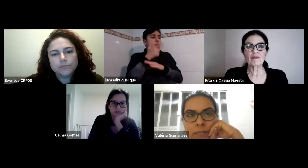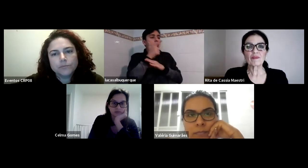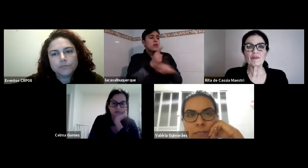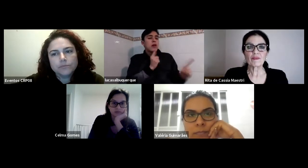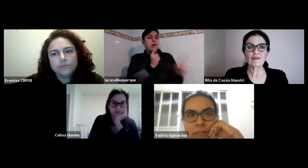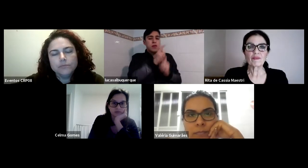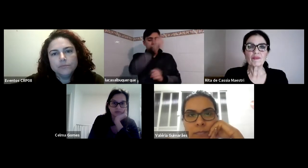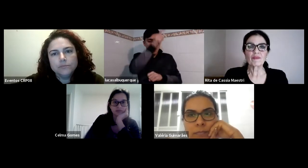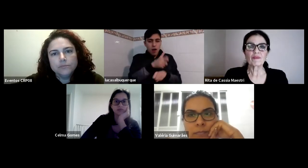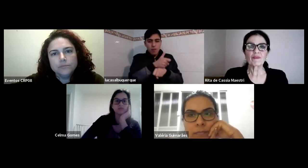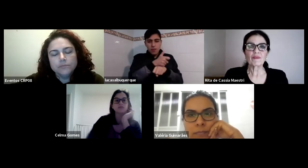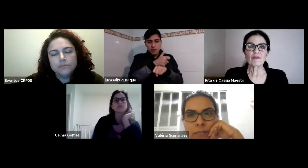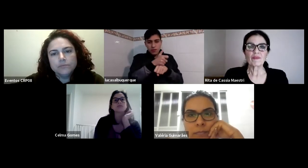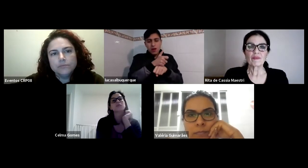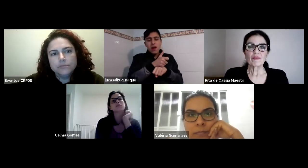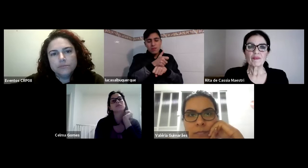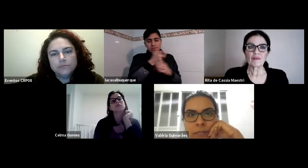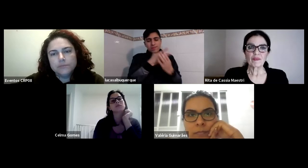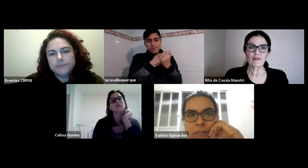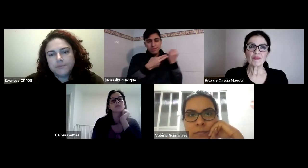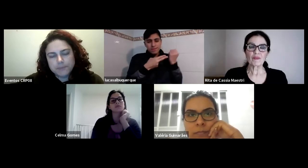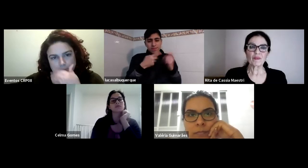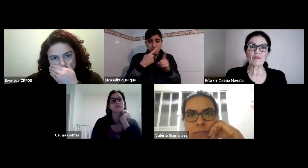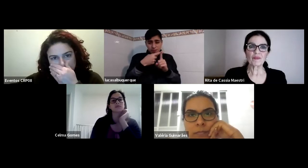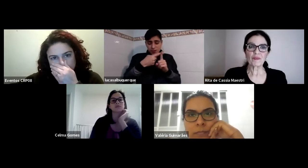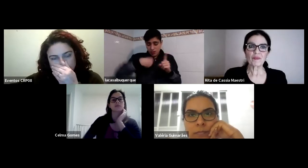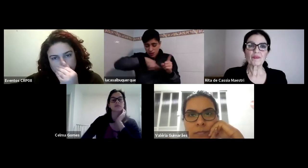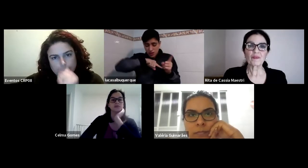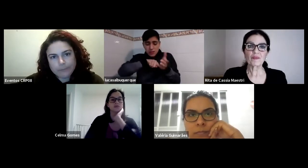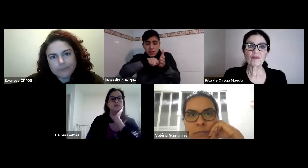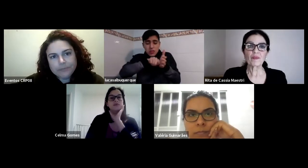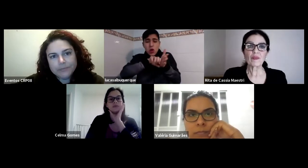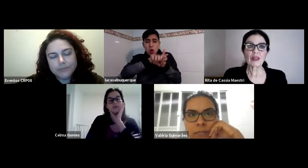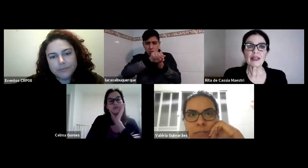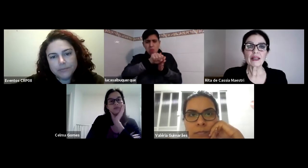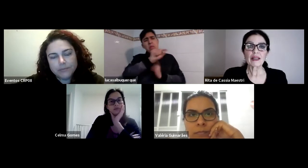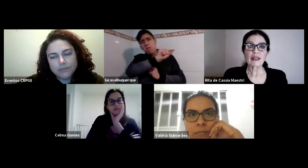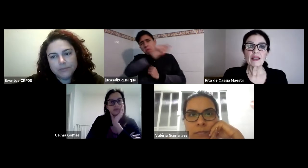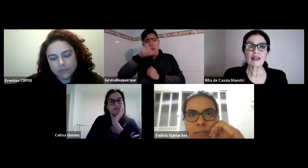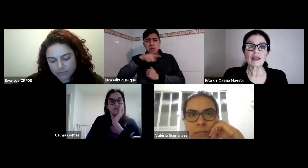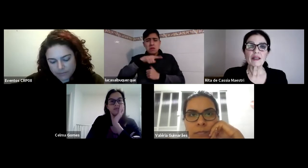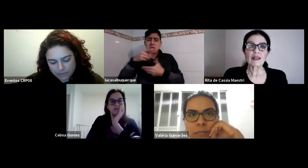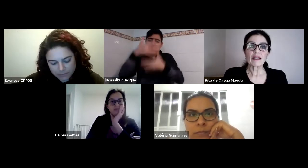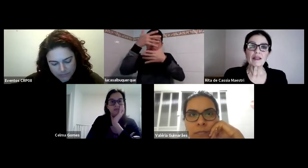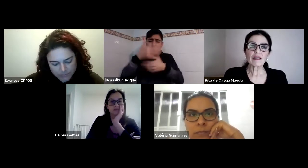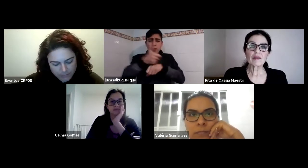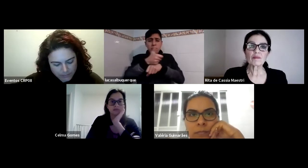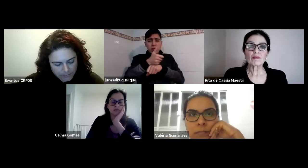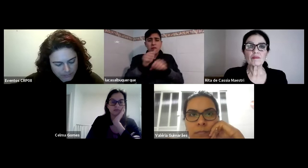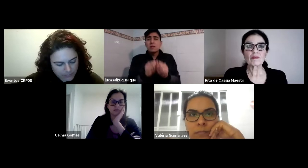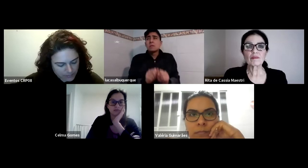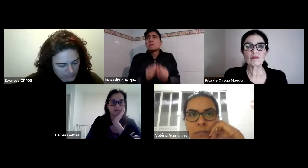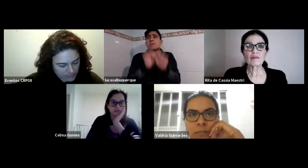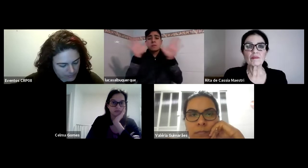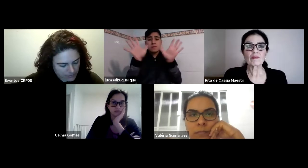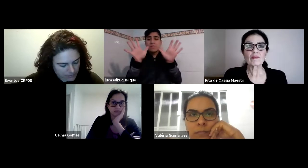né? Porque a gente faz uma pesquisa ali no Google, existem profissionais, mas eles estão espalhados, e eu